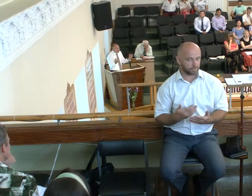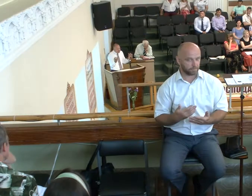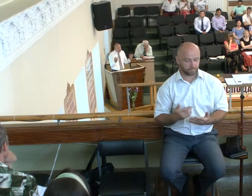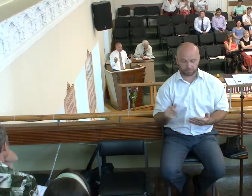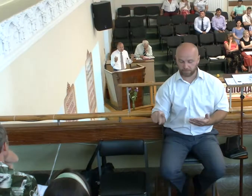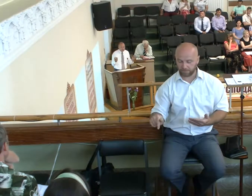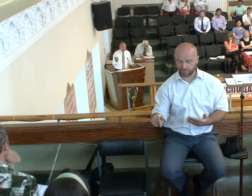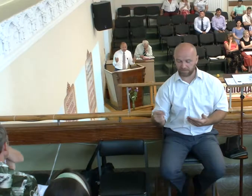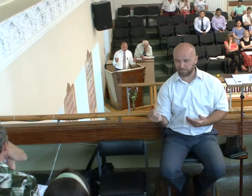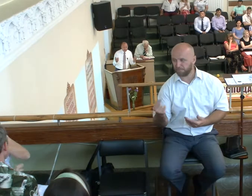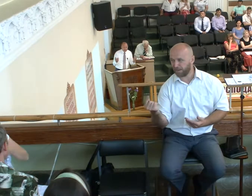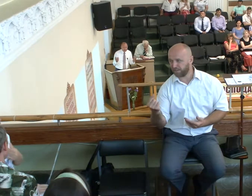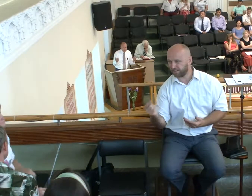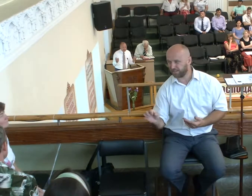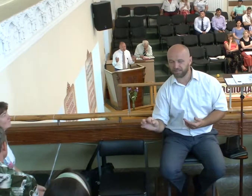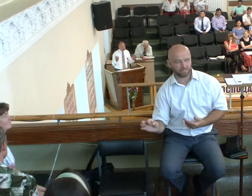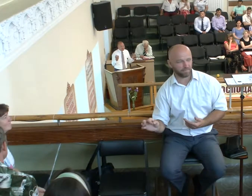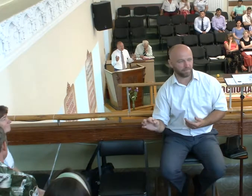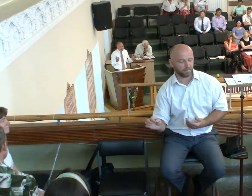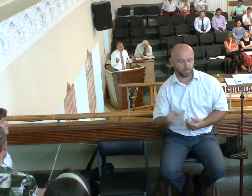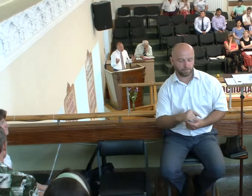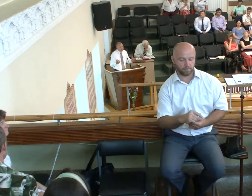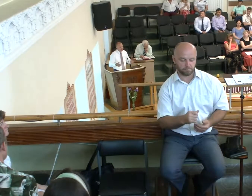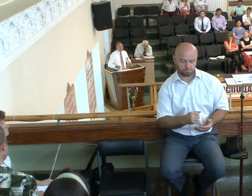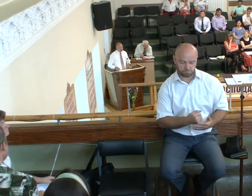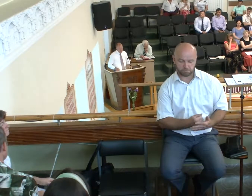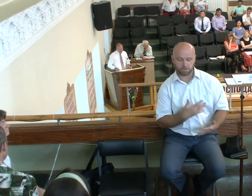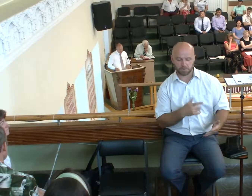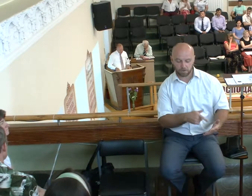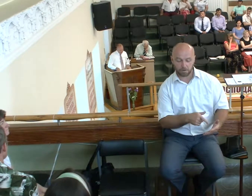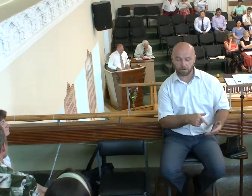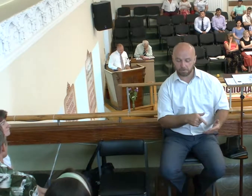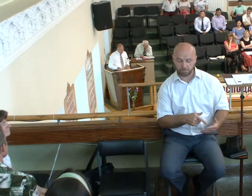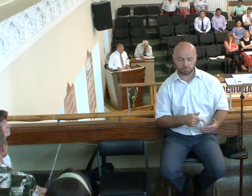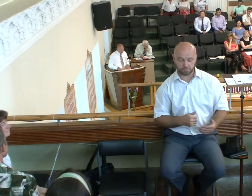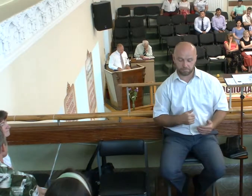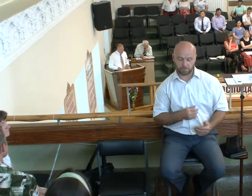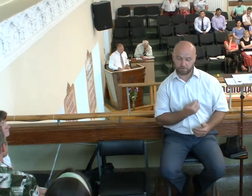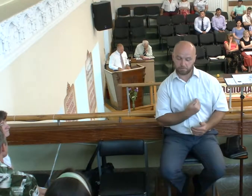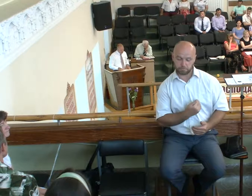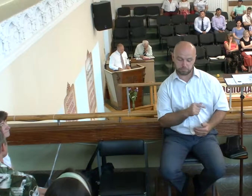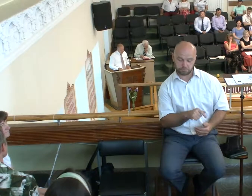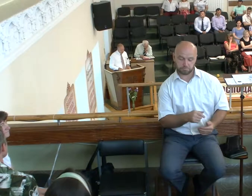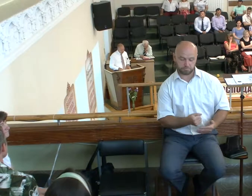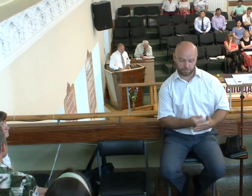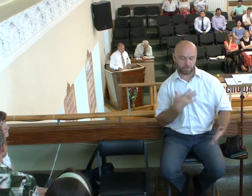Ценности. Ценность в десятки, сотни раз разнится. Так вот,